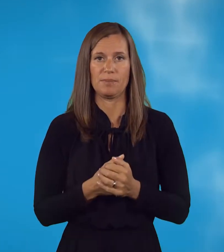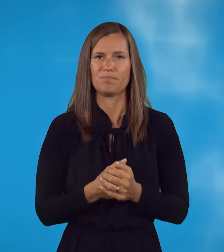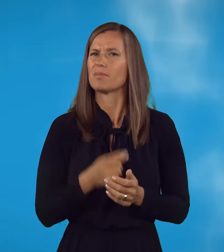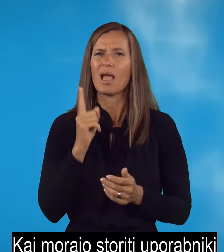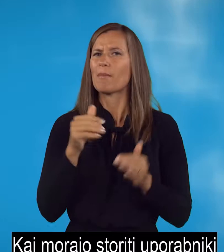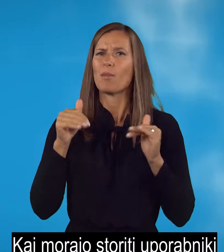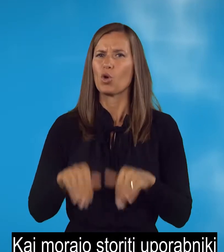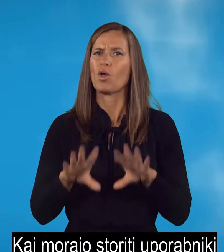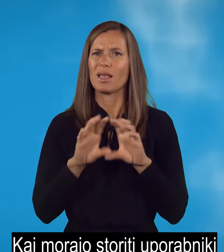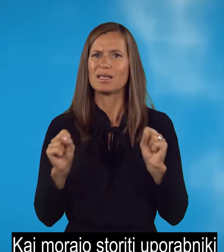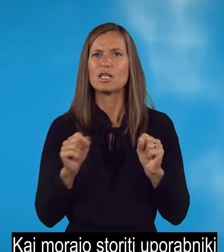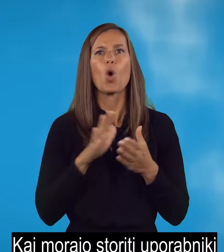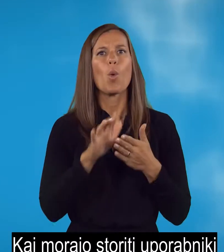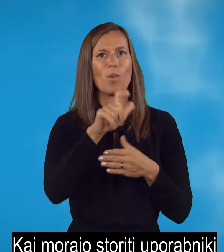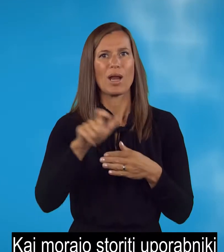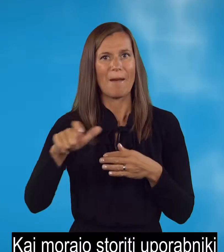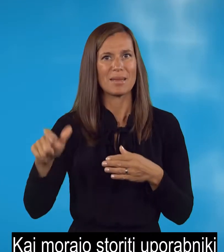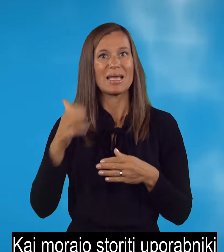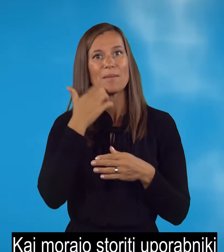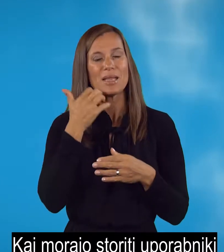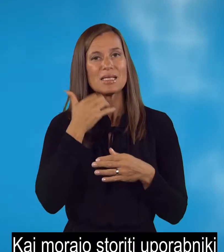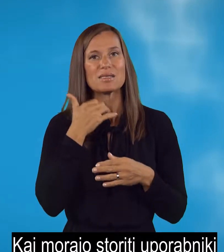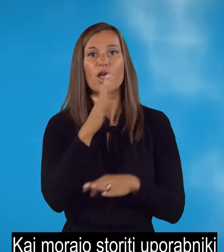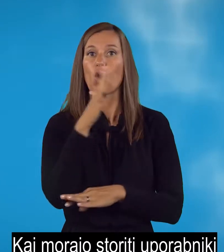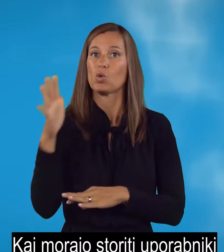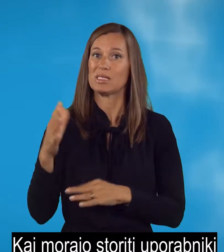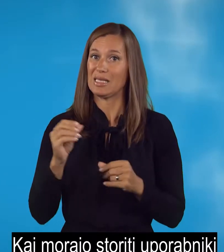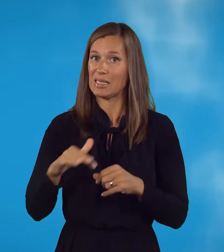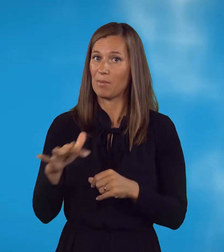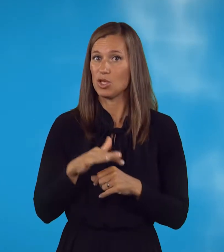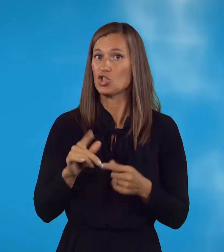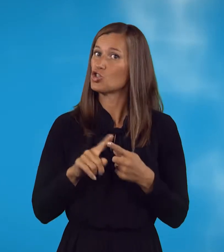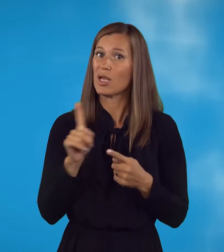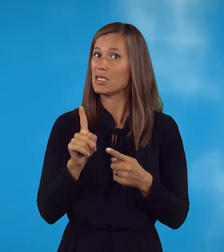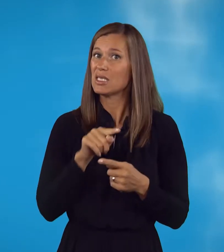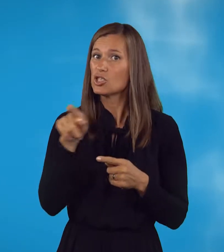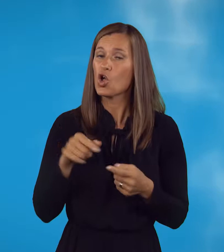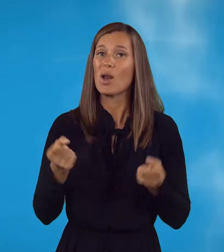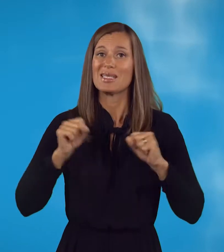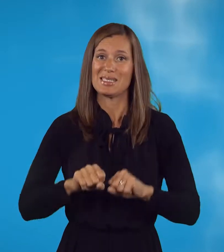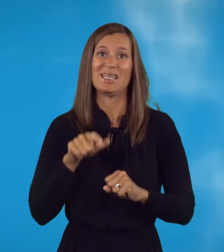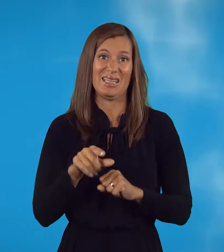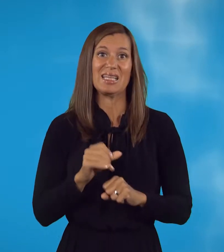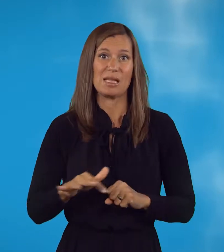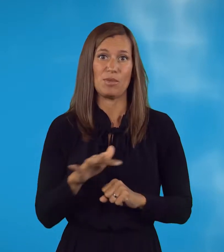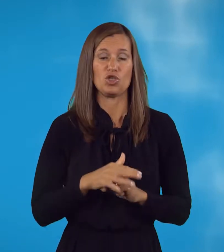Kaj morajo storiti uporabniki kmetijskih in gozdnih zemljišč, če niso lastniki teh zemljišč?